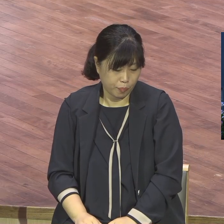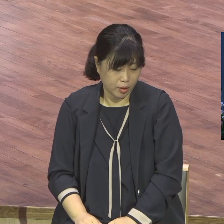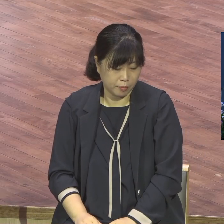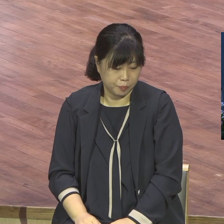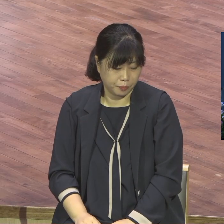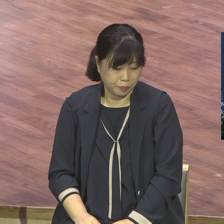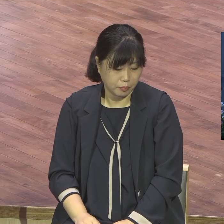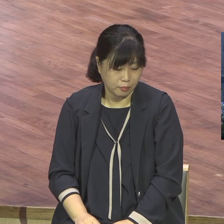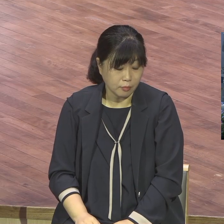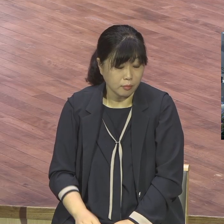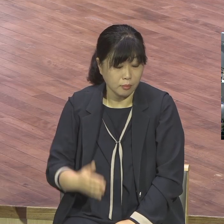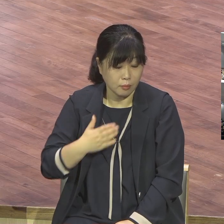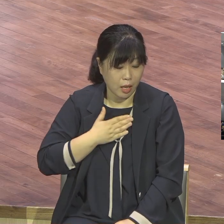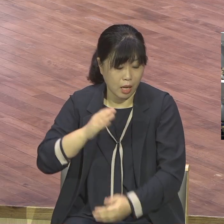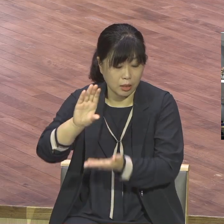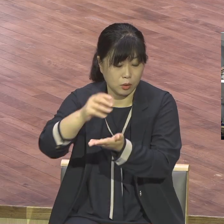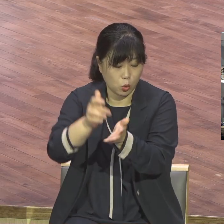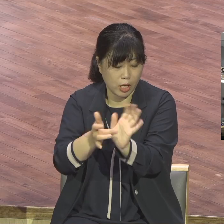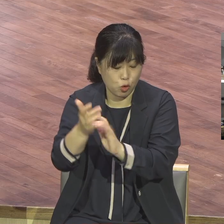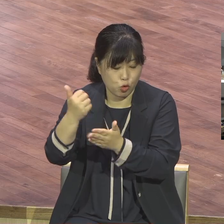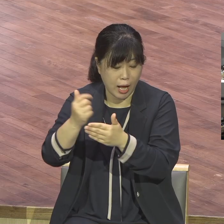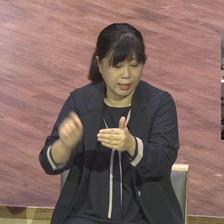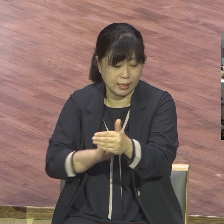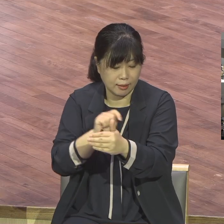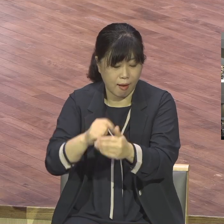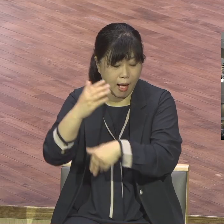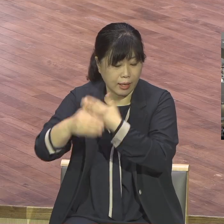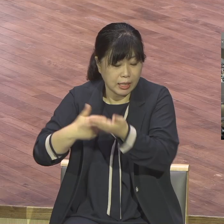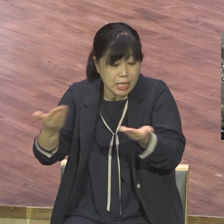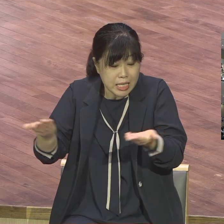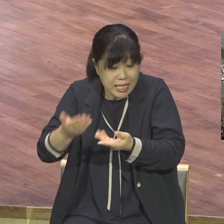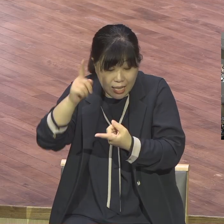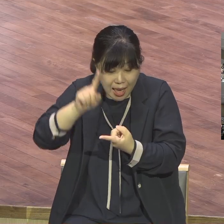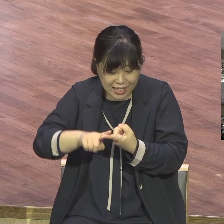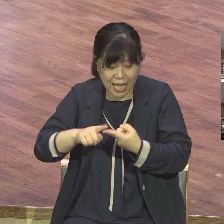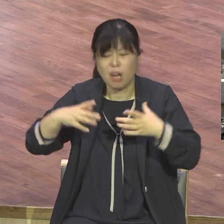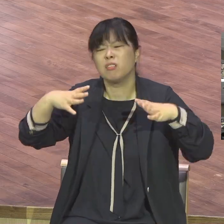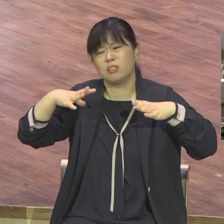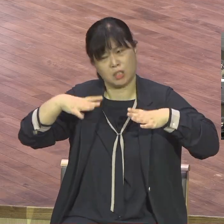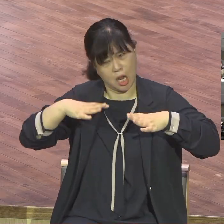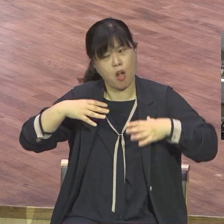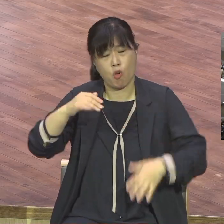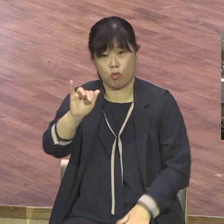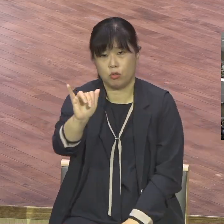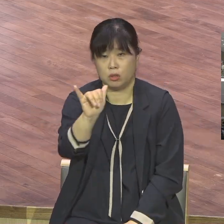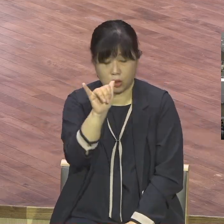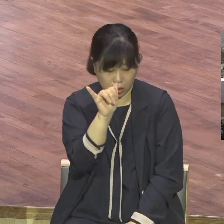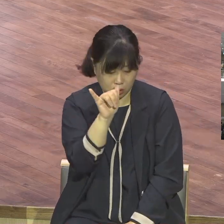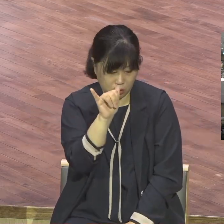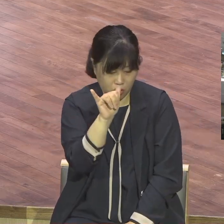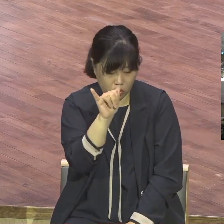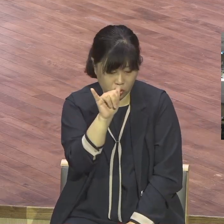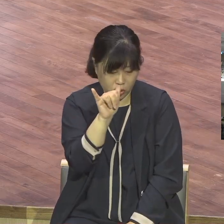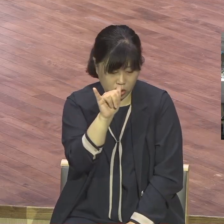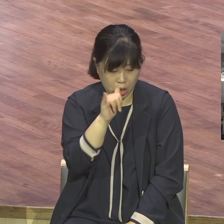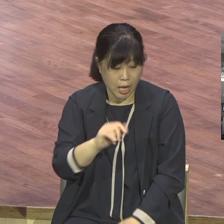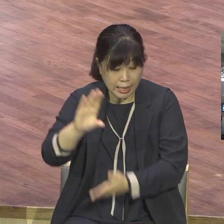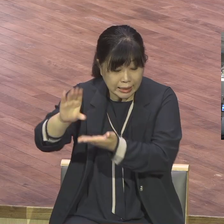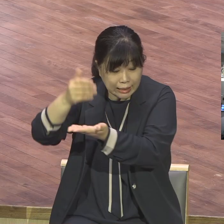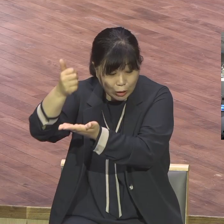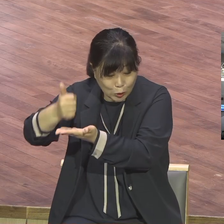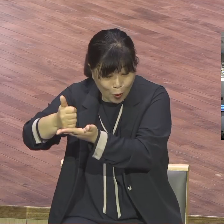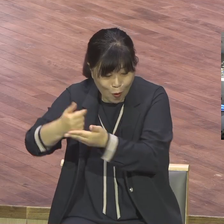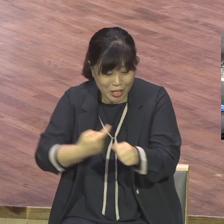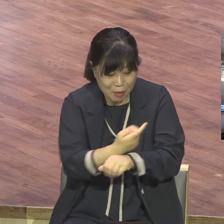19절 봅니다. 그러므로 내가 그리스도 예수 안에서 하나님의 일에 대하여 자랑하는 것이 있거니와